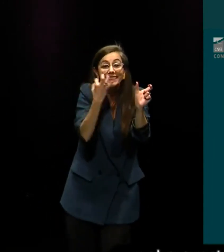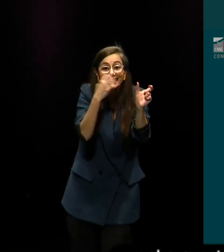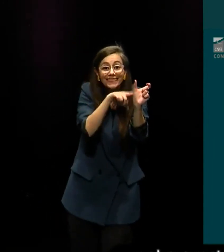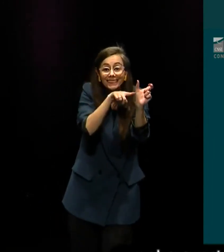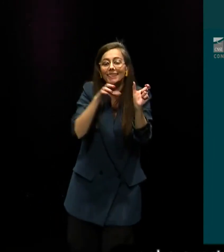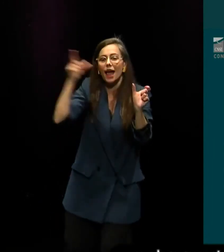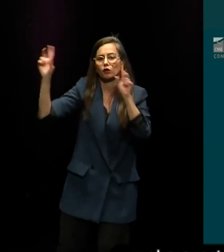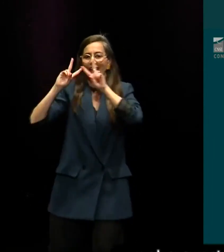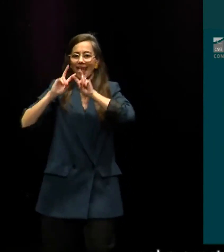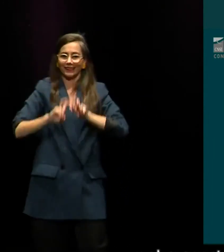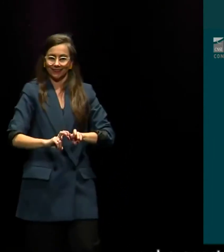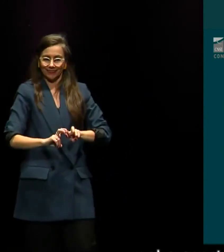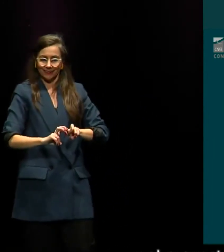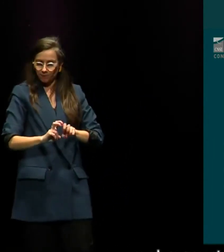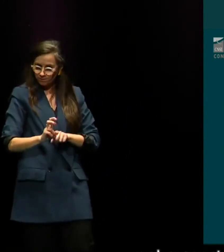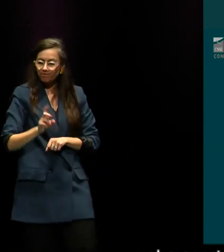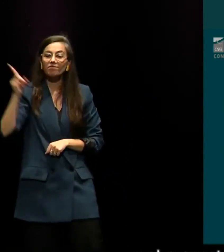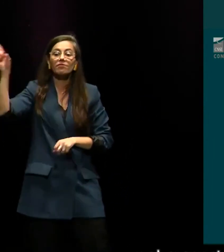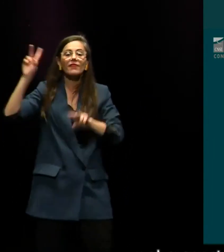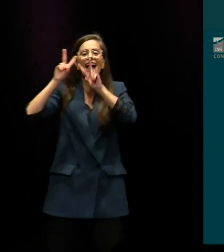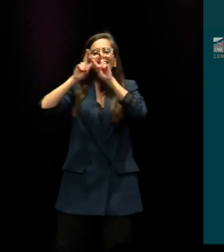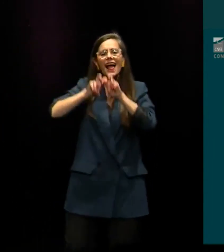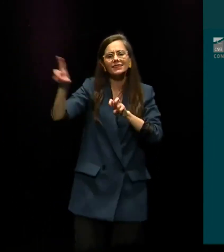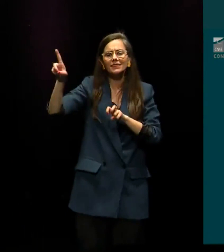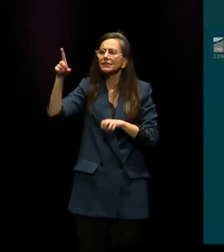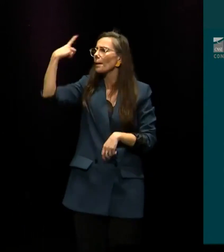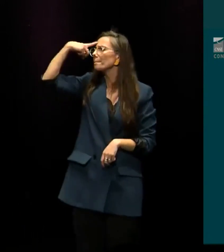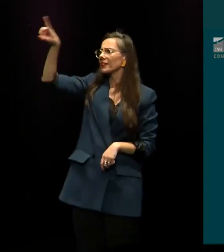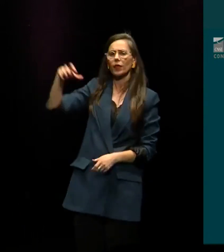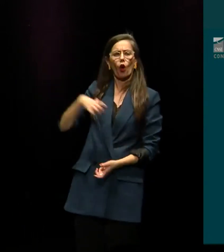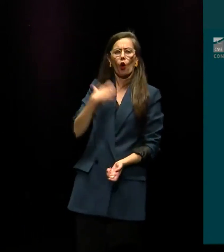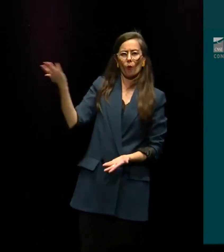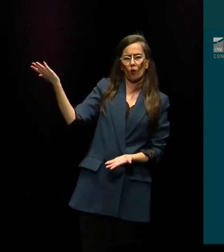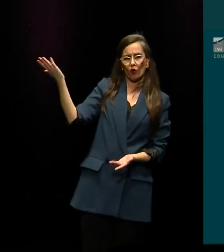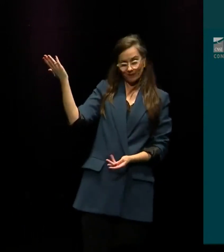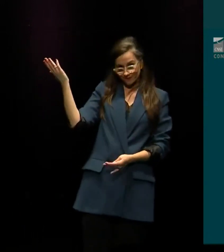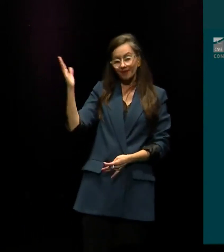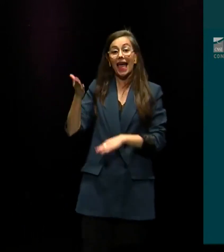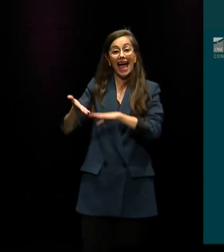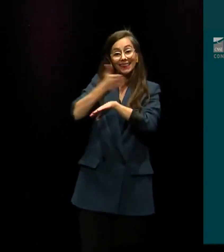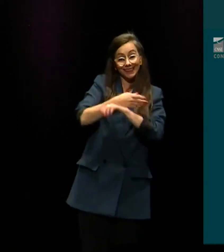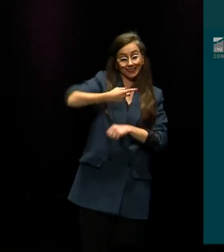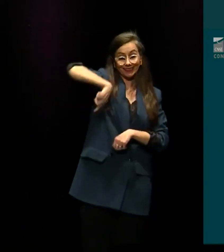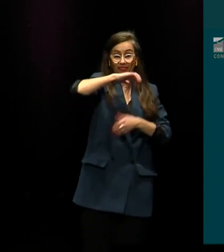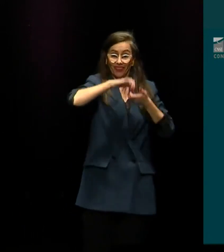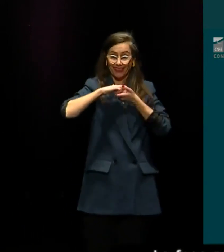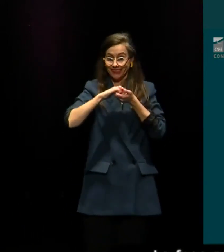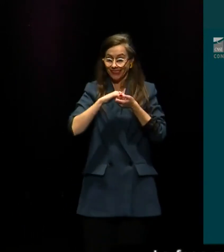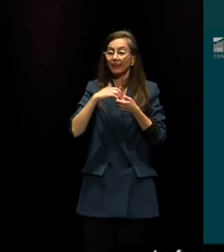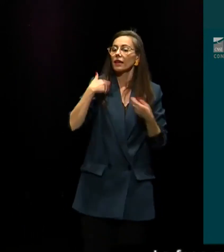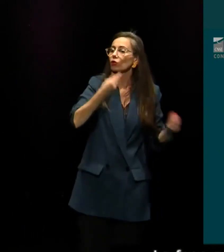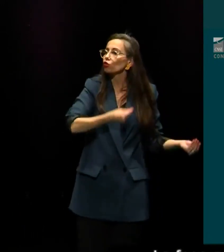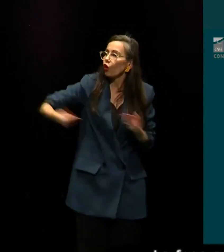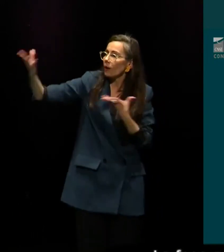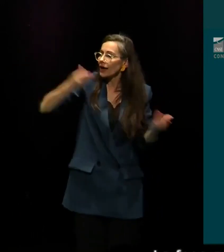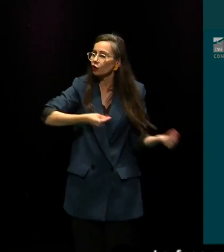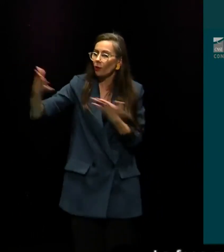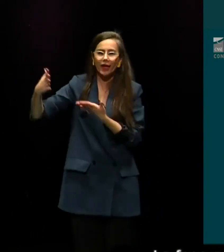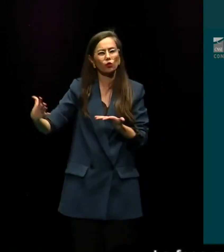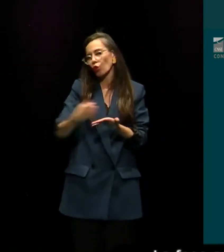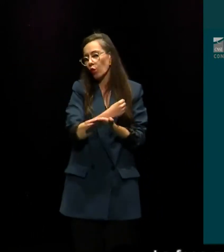es la que comprende en la definición, como digo, del modelo